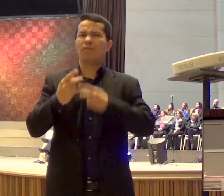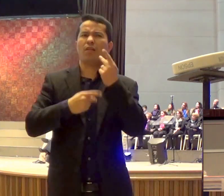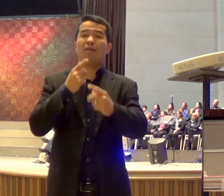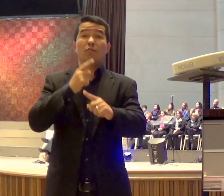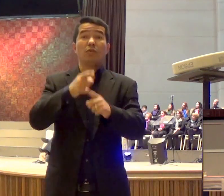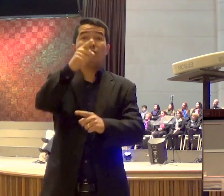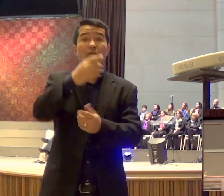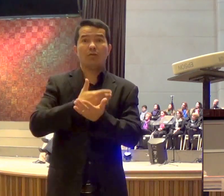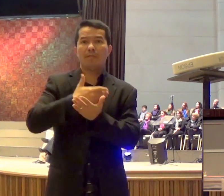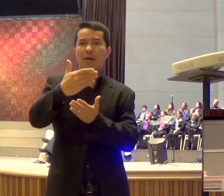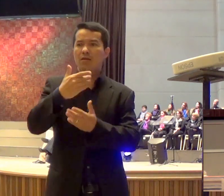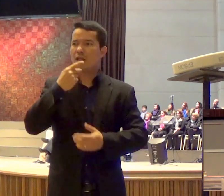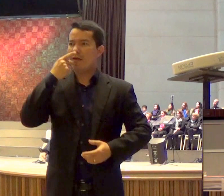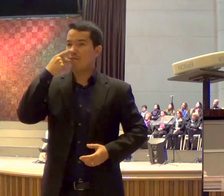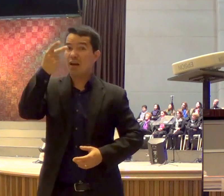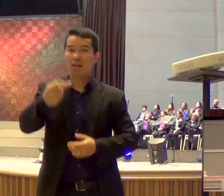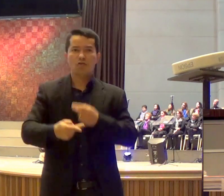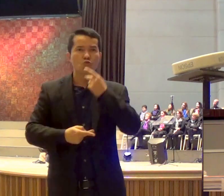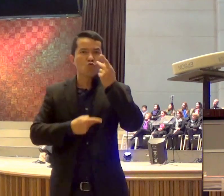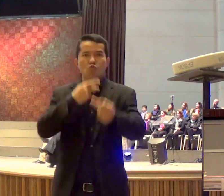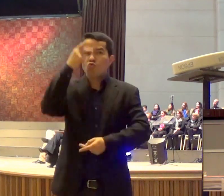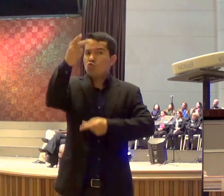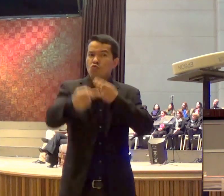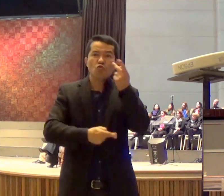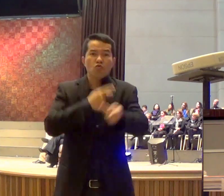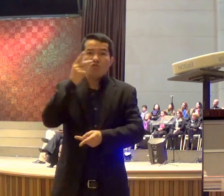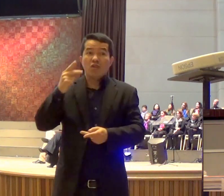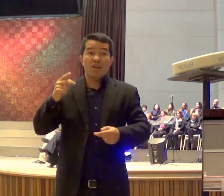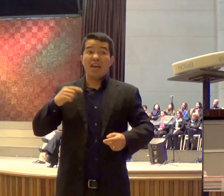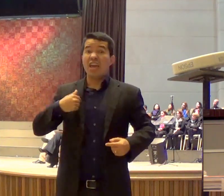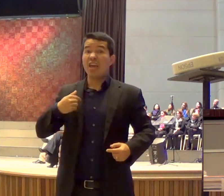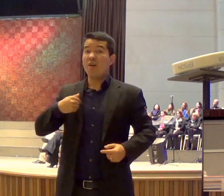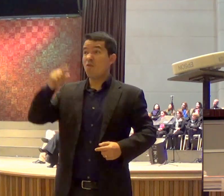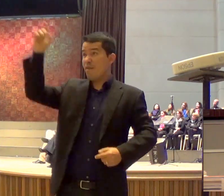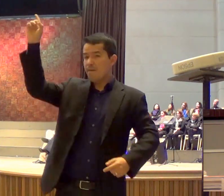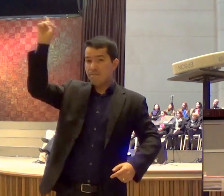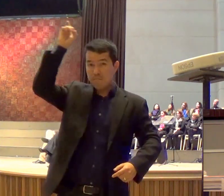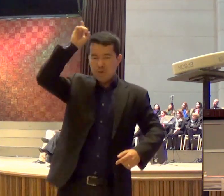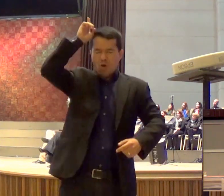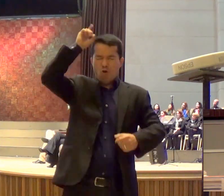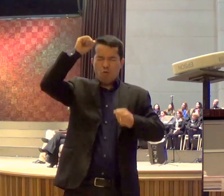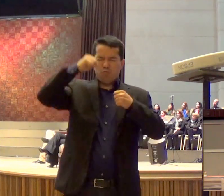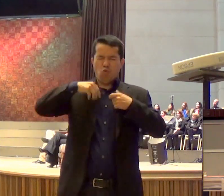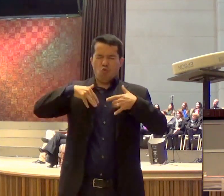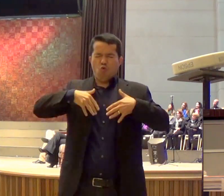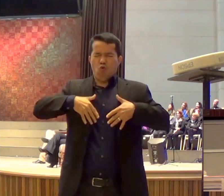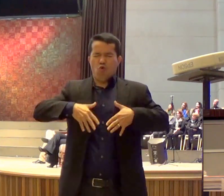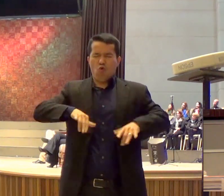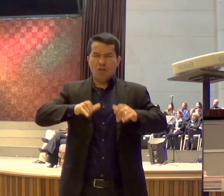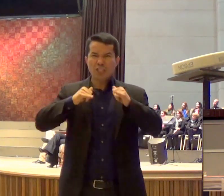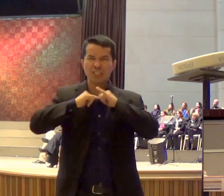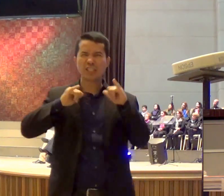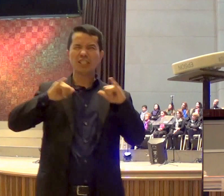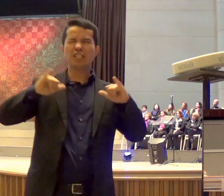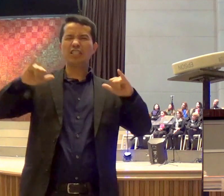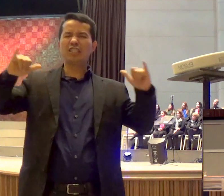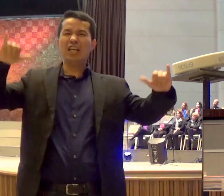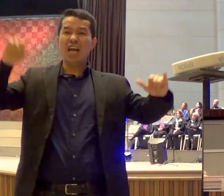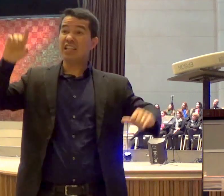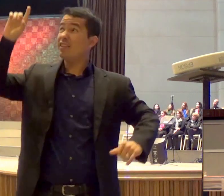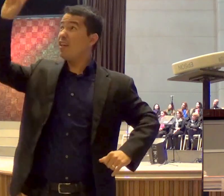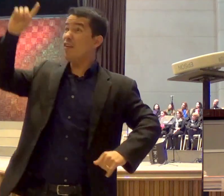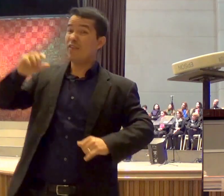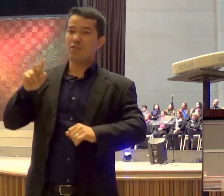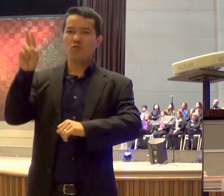a sua boca quem vai falar não é mais você e se eu Deus e já não falo mais eu e o espírito santo de Deus que